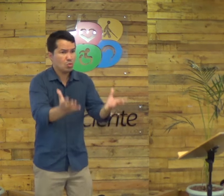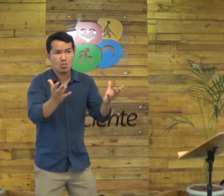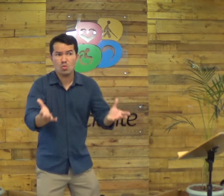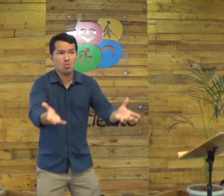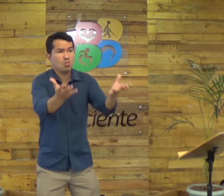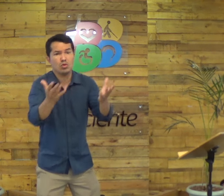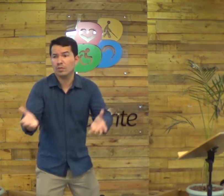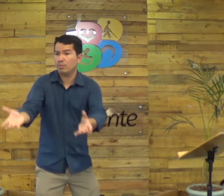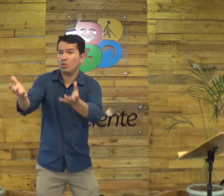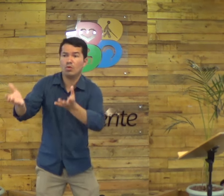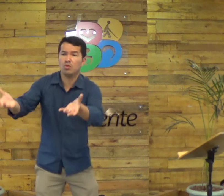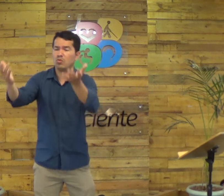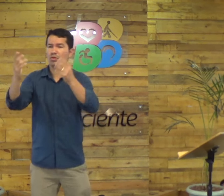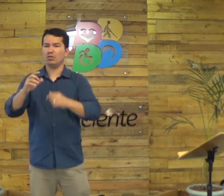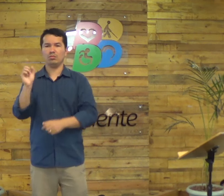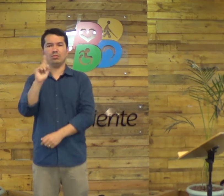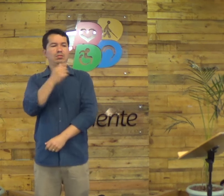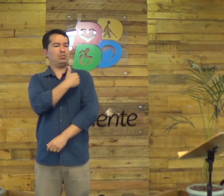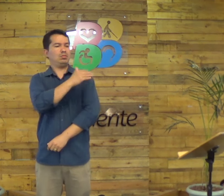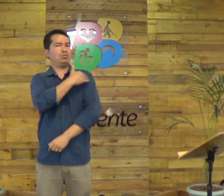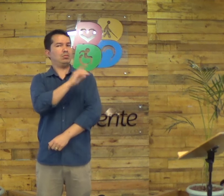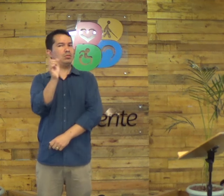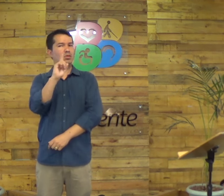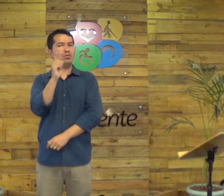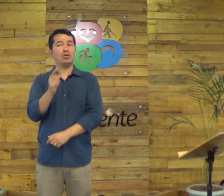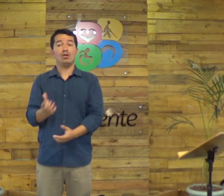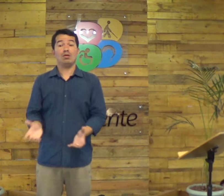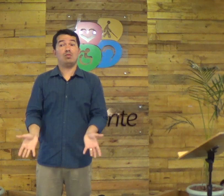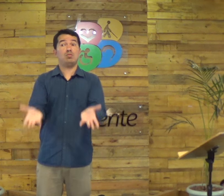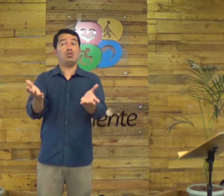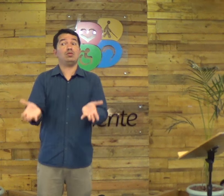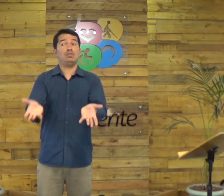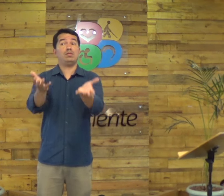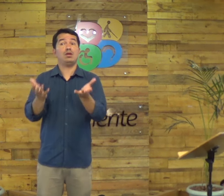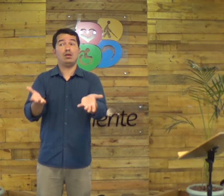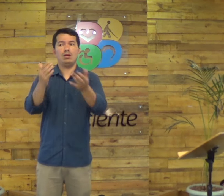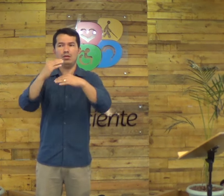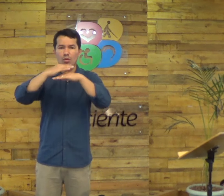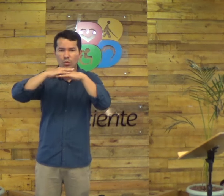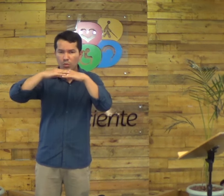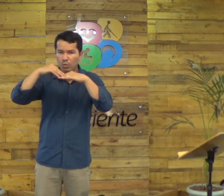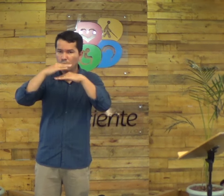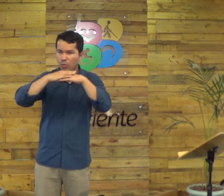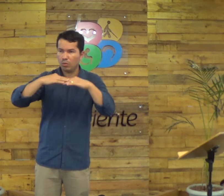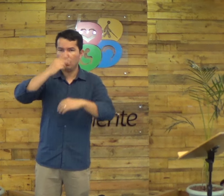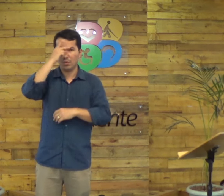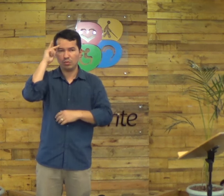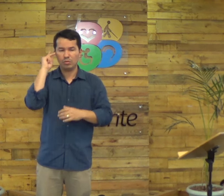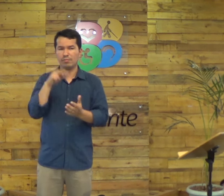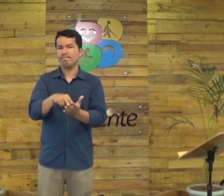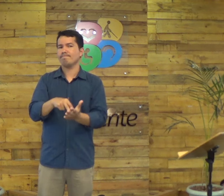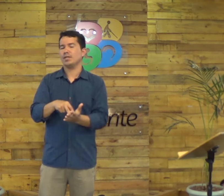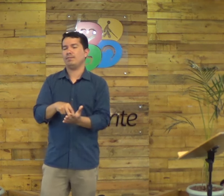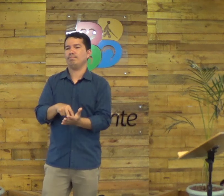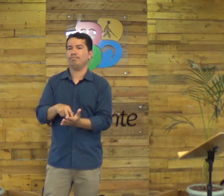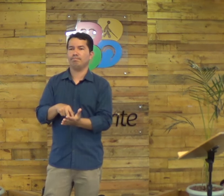se você quer aprender a motivar, não, deixando a pessoa de lado, sabe, consome a